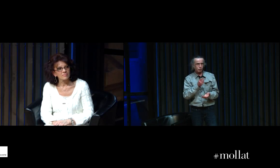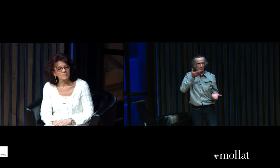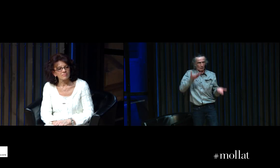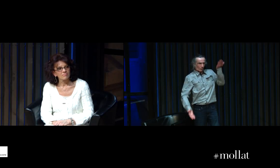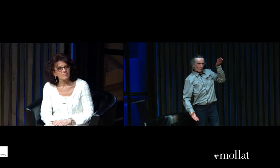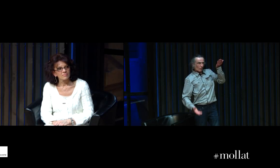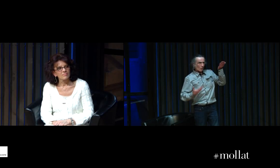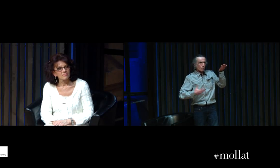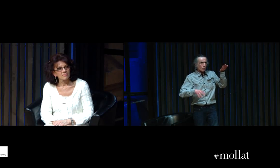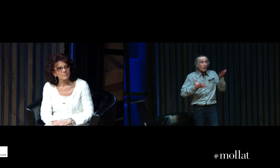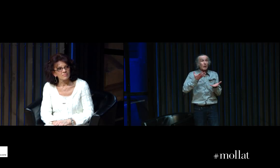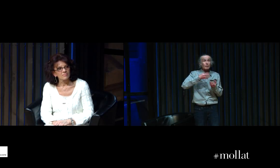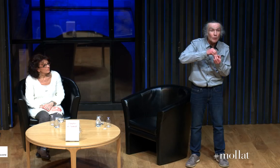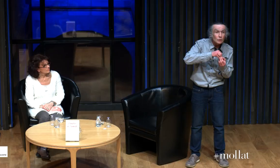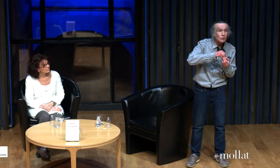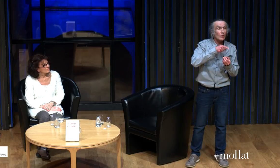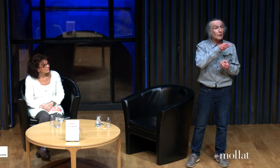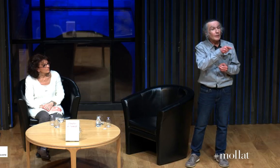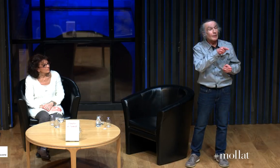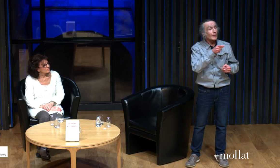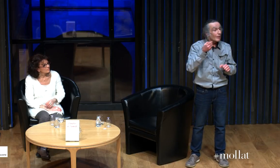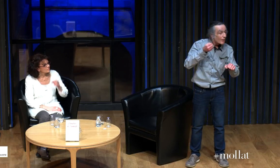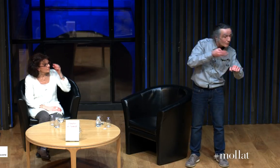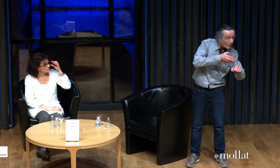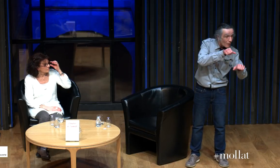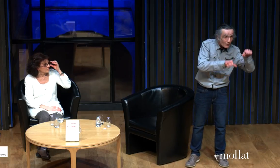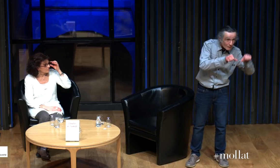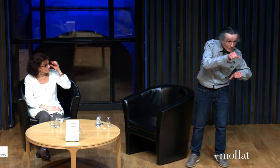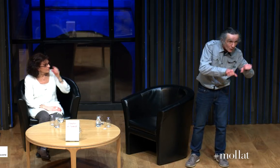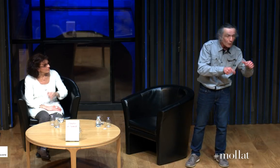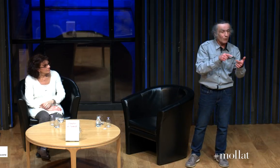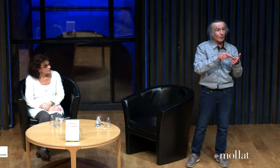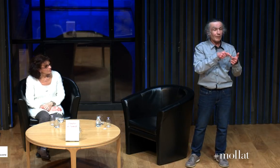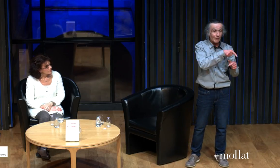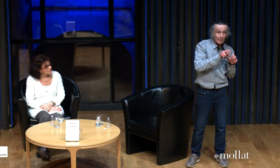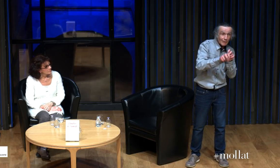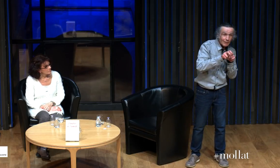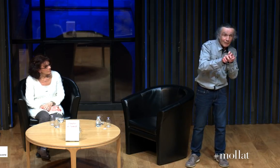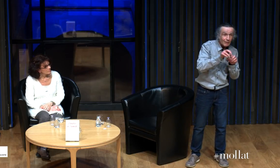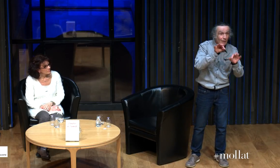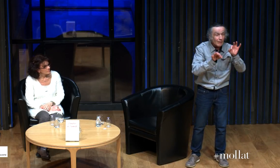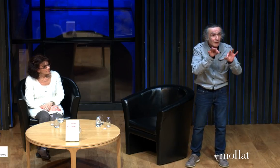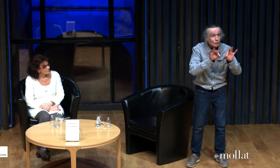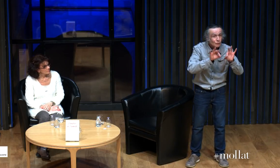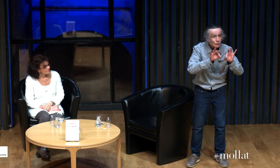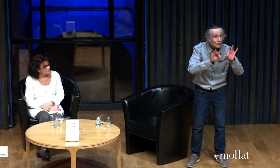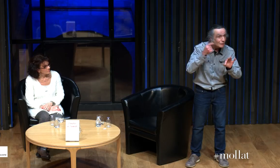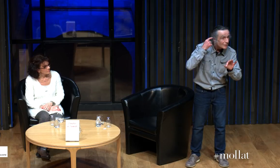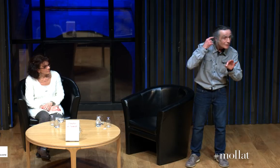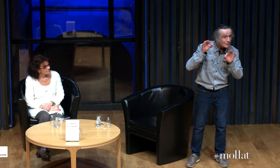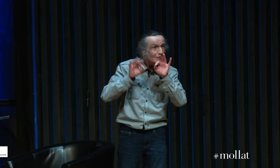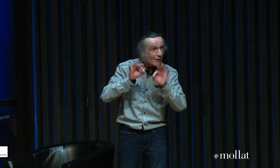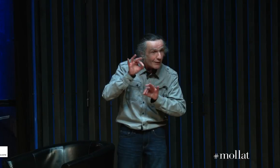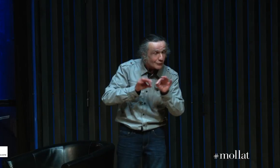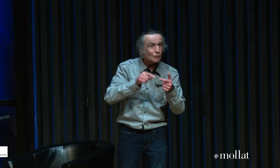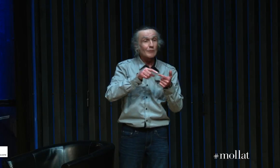viennent d'avoir un nouveau-né, en fait, on omet de dire qu'il y a la langue des signes. Et ce n'est pas juste. On va parler d'opération, on va parler